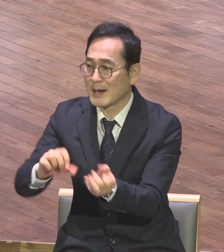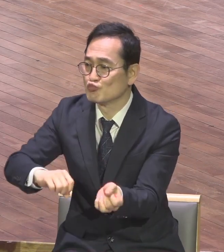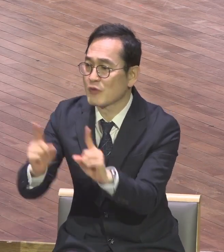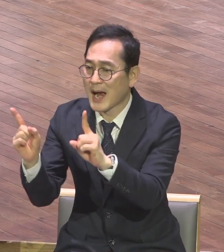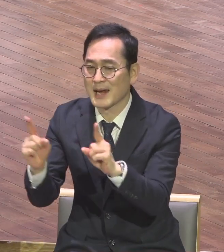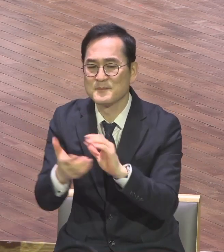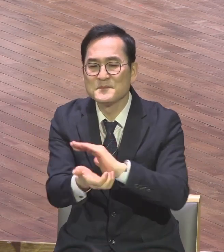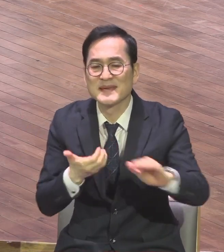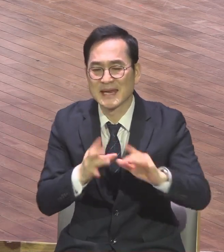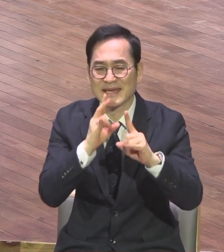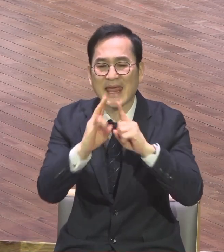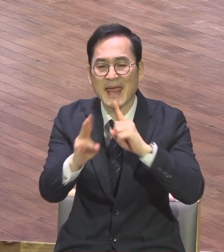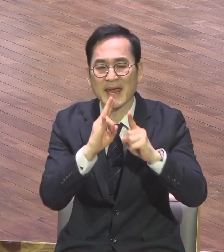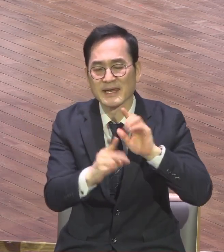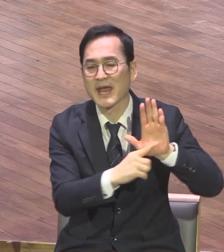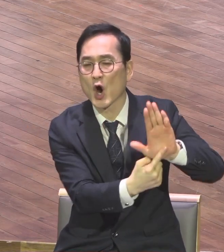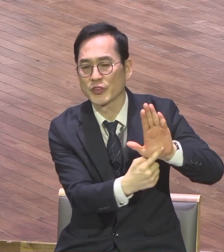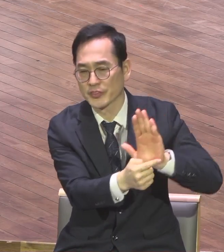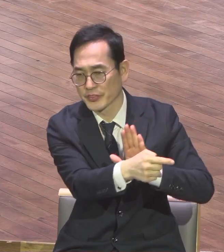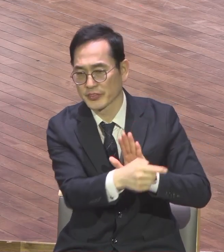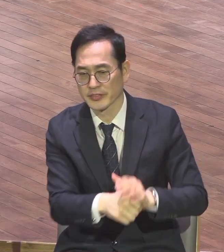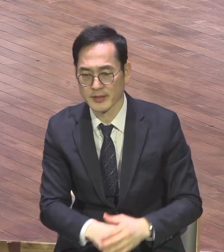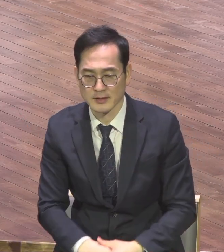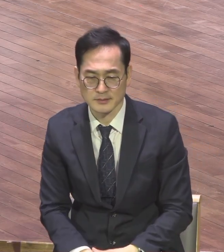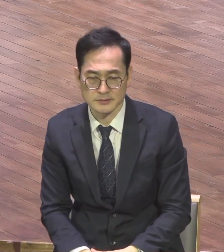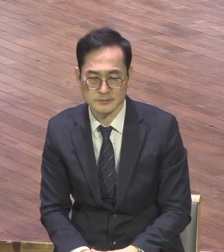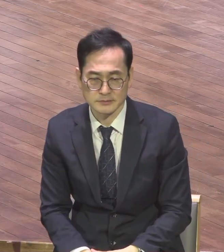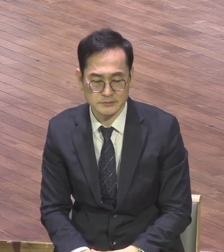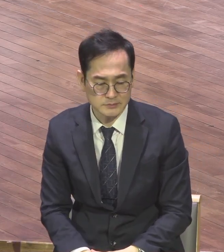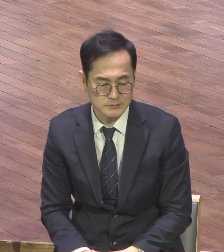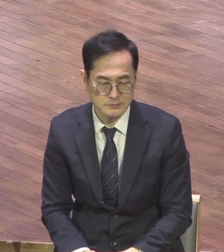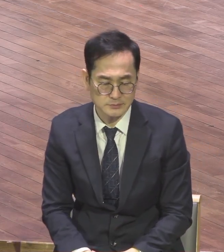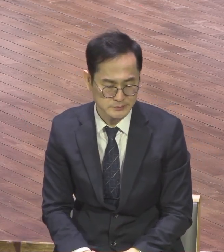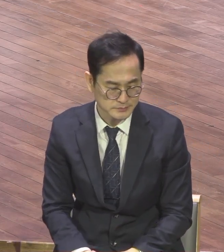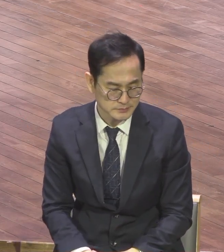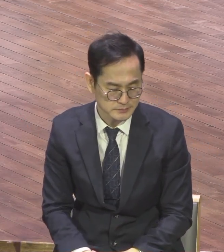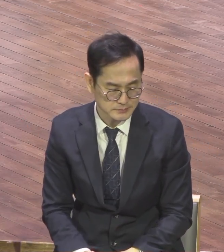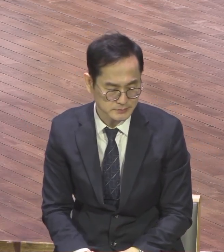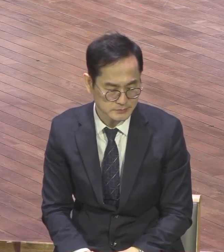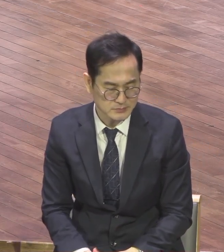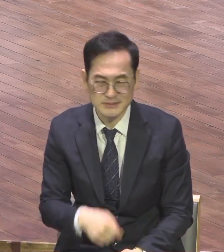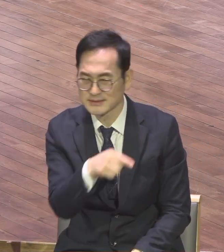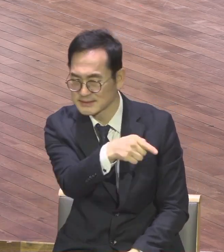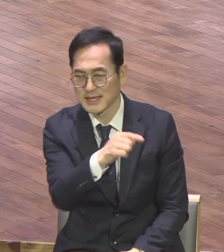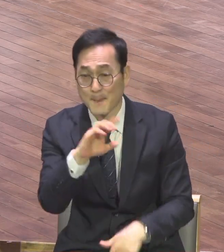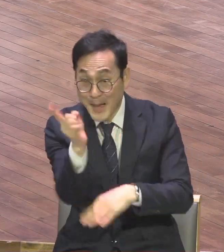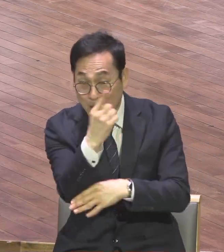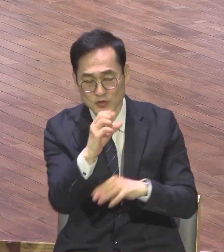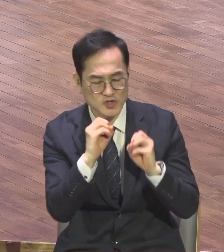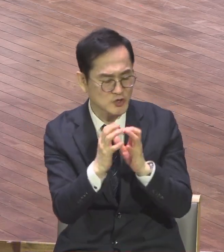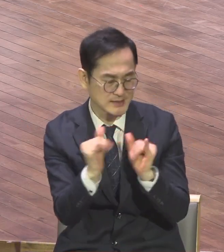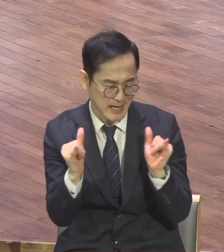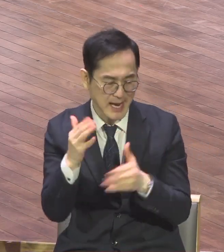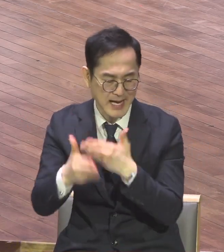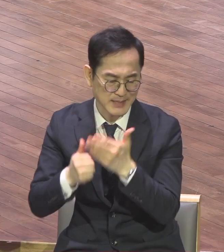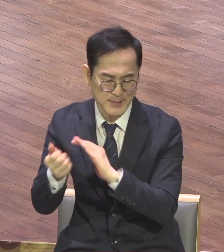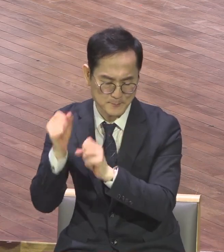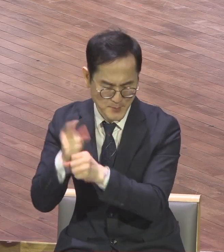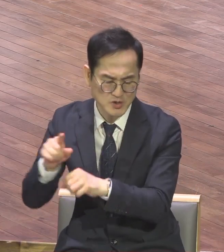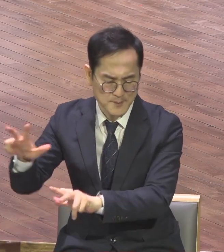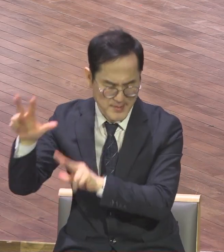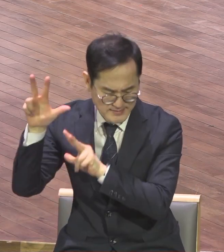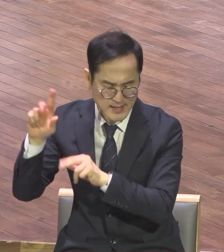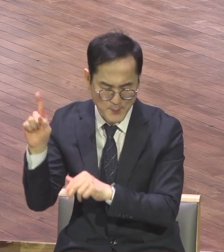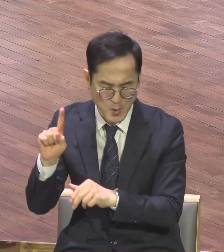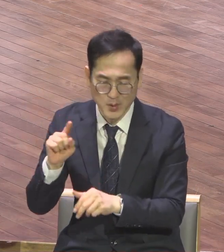선지자요 대표적인 증인이었습니다. 30절입니다 그는 선지자라 하나님이 이미 맹세하사 그 자손